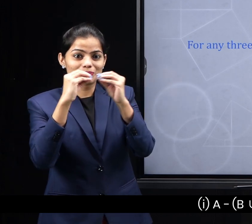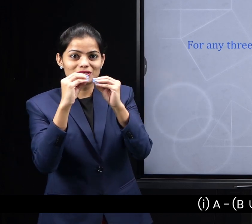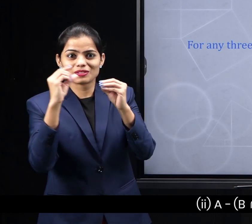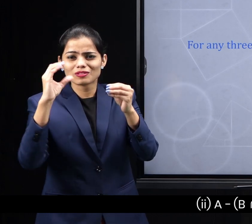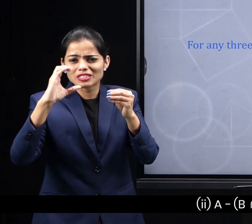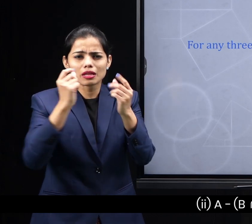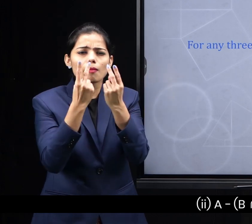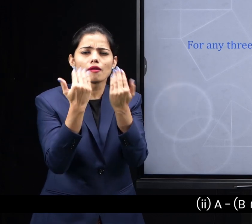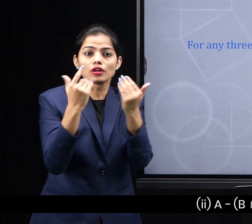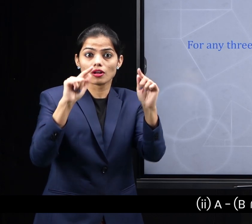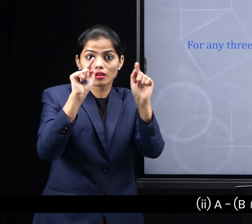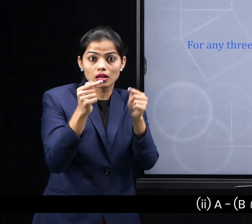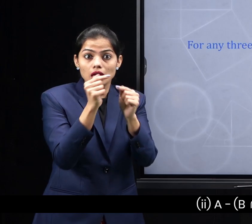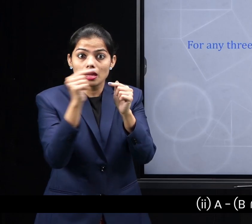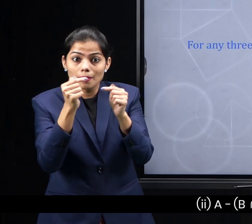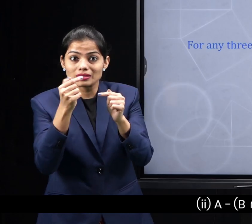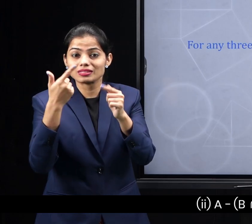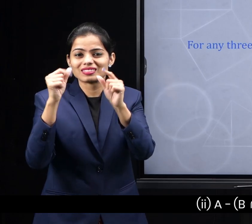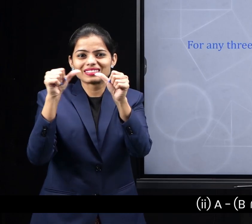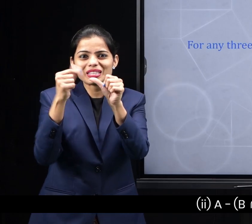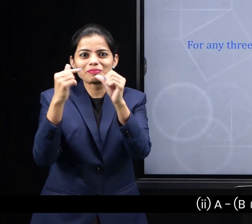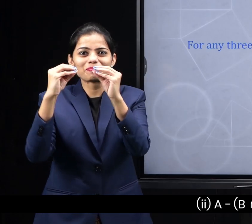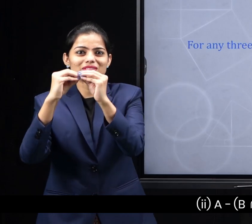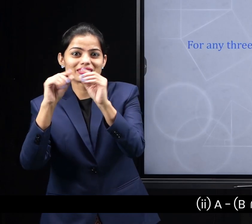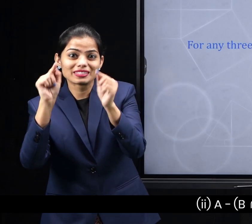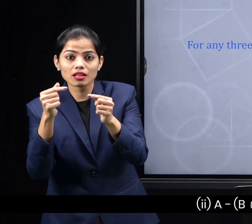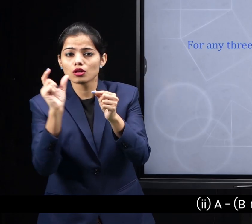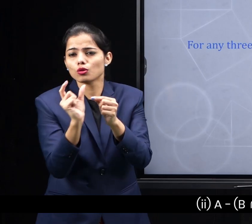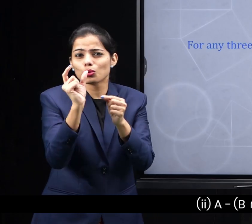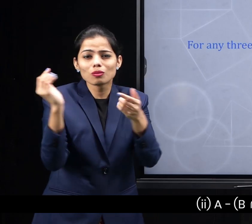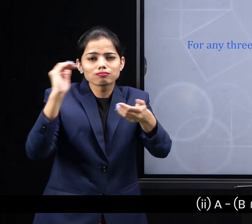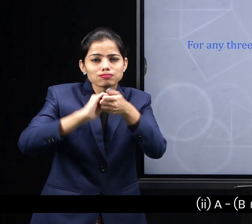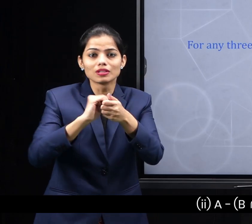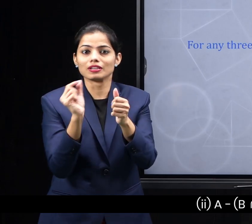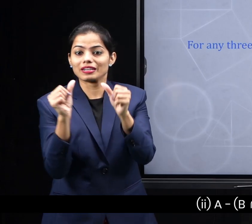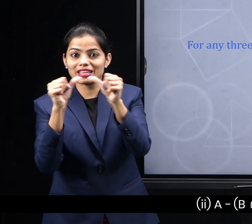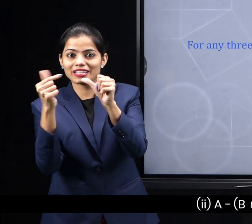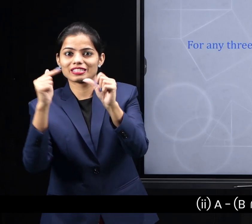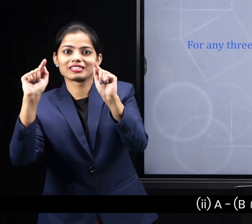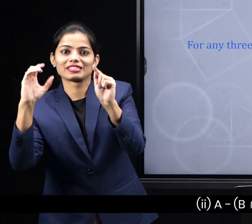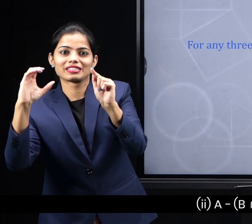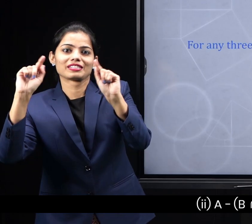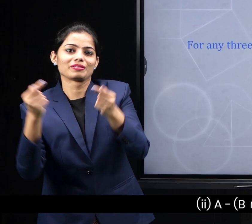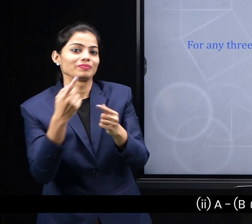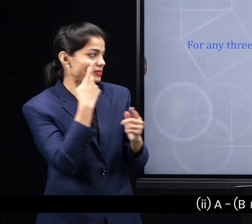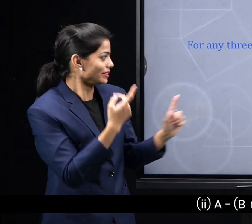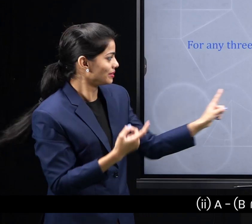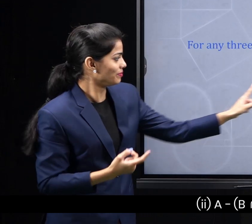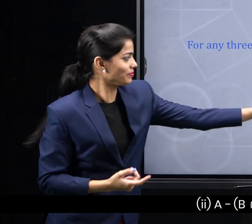C। A माइनस B इंटरसेक्शन C इज इक्वल्स टू A माइनस B यूनियन A माइनस C।